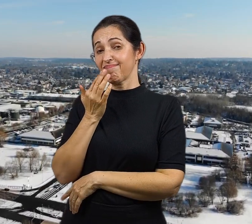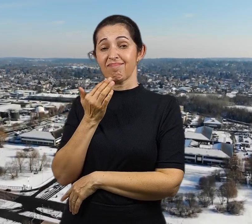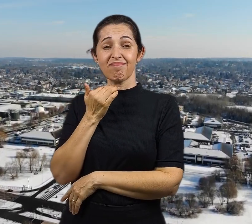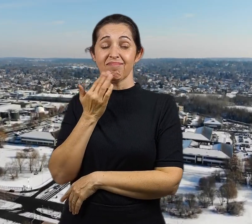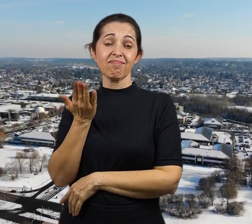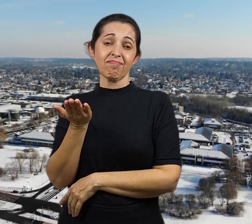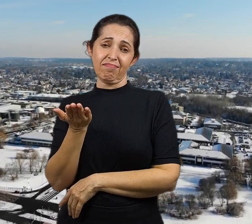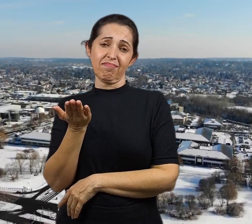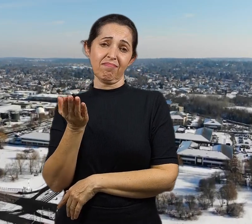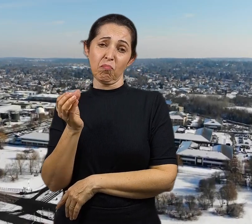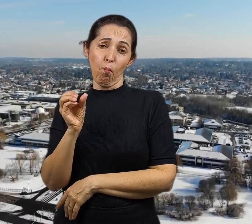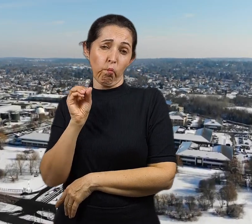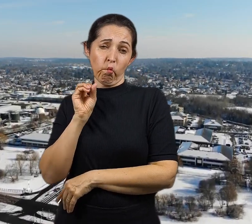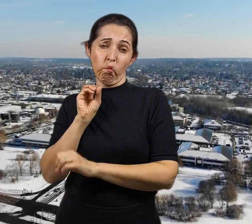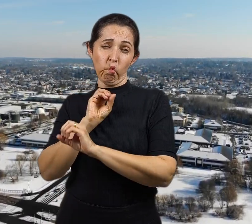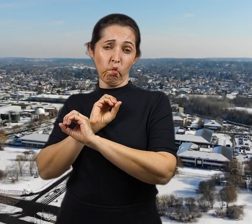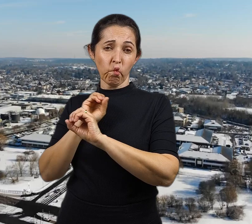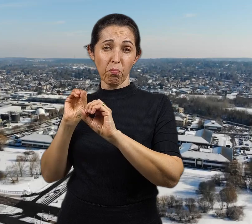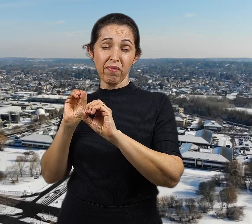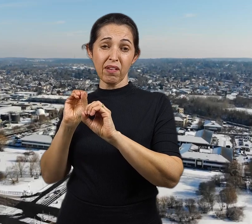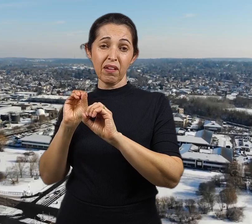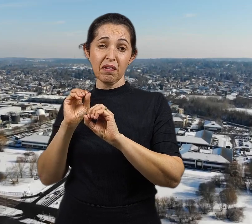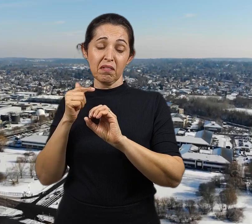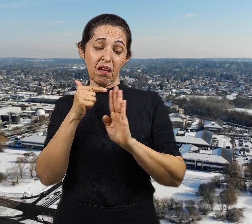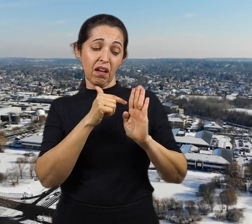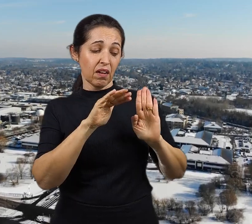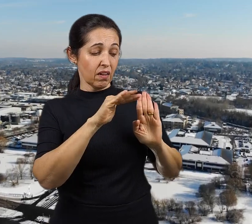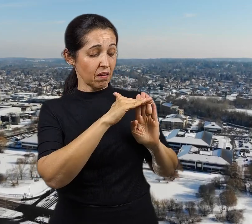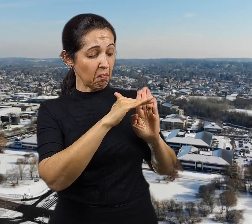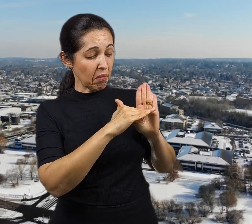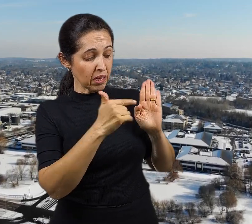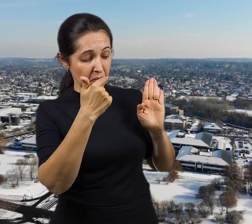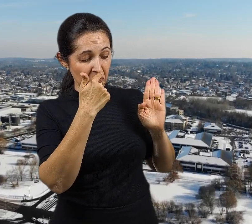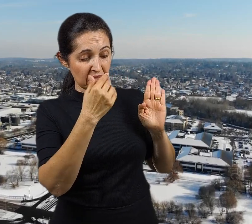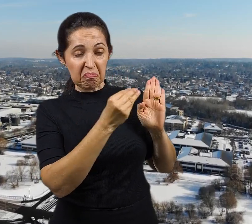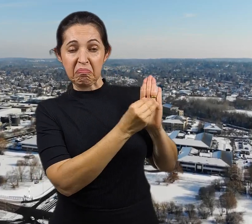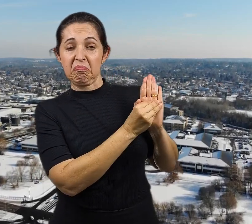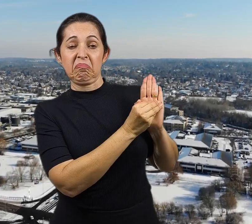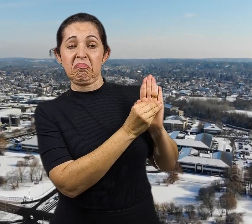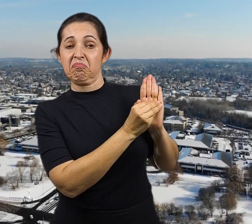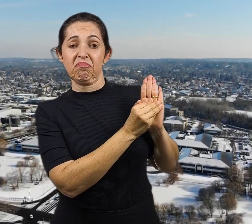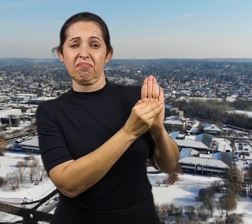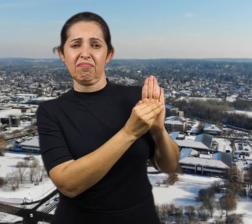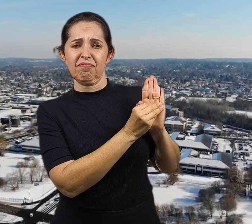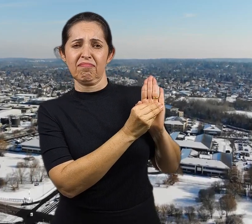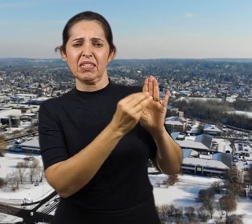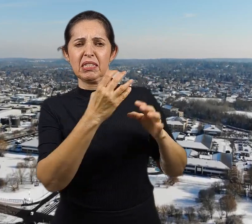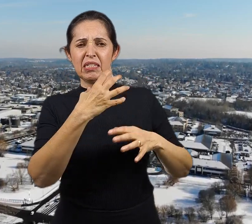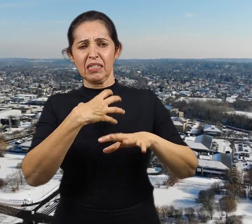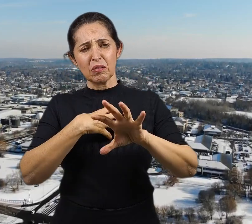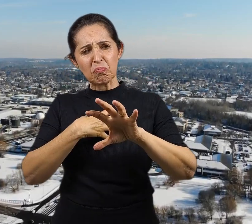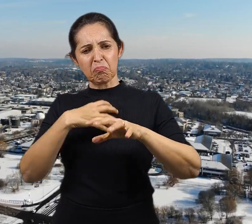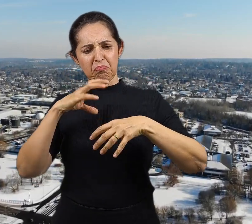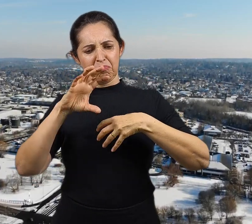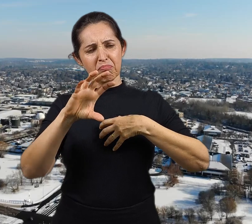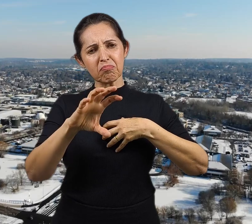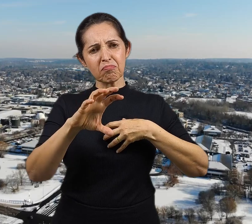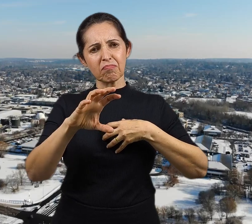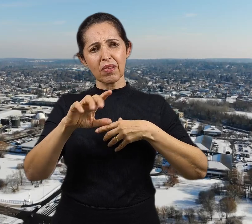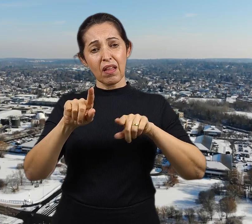aos mandamentos do Senhor, amar o próximo como a si mesmo, amar a Deus sobre todas as coisas. Entendeu,